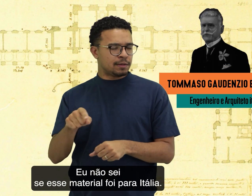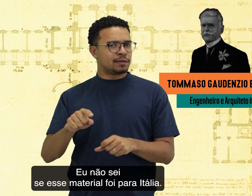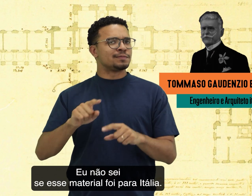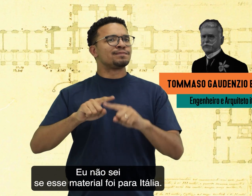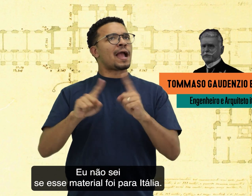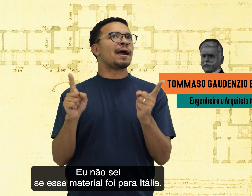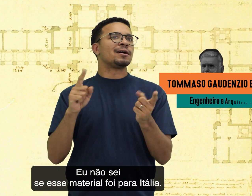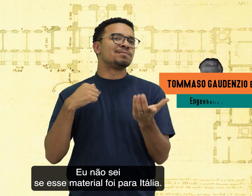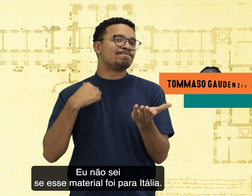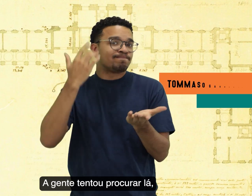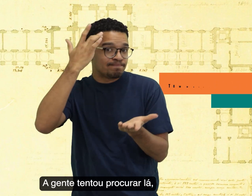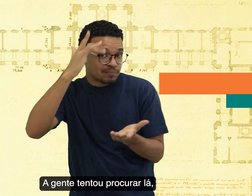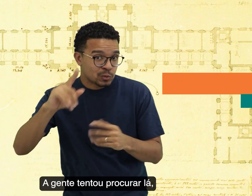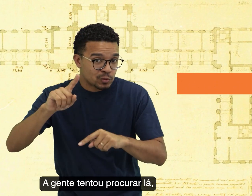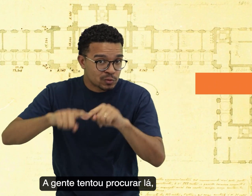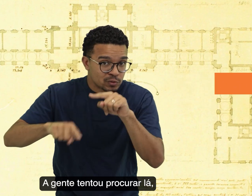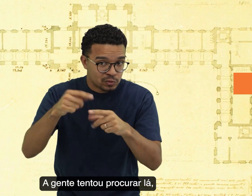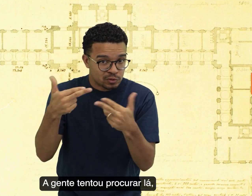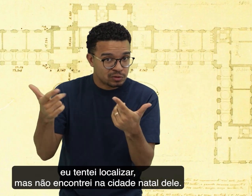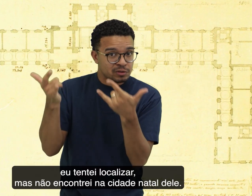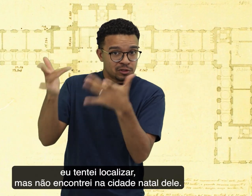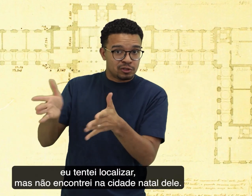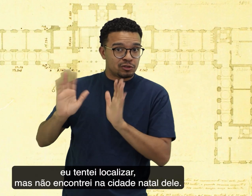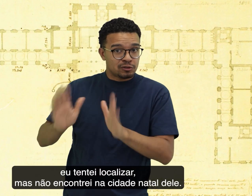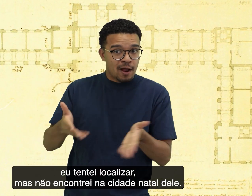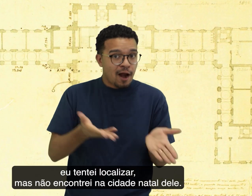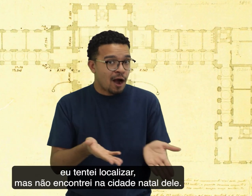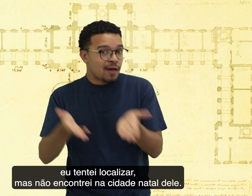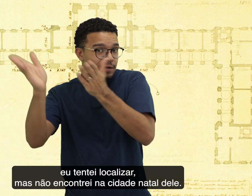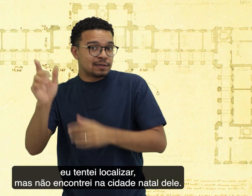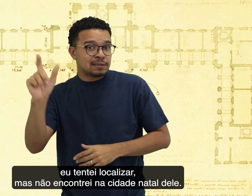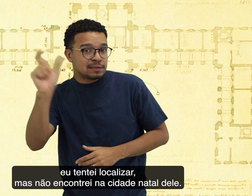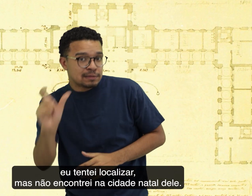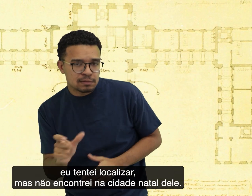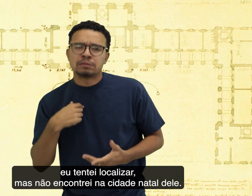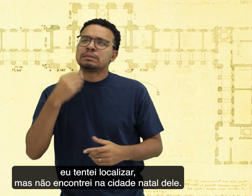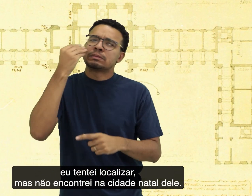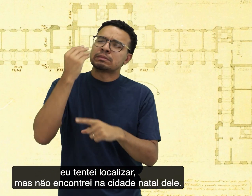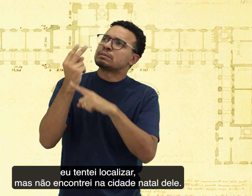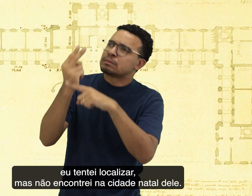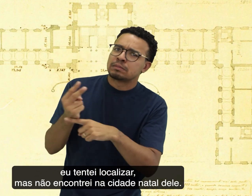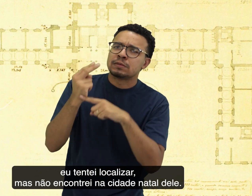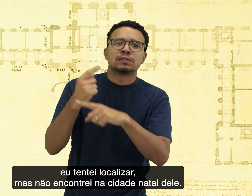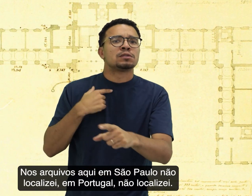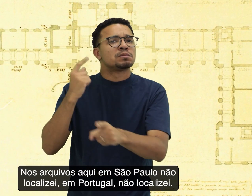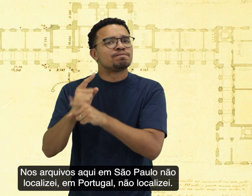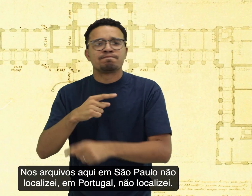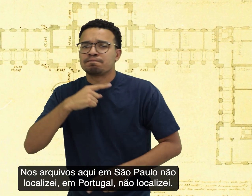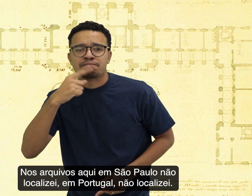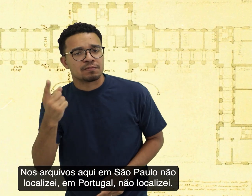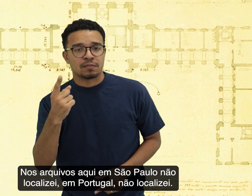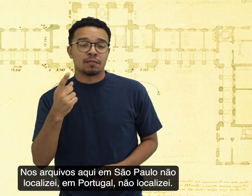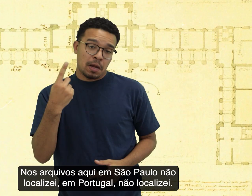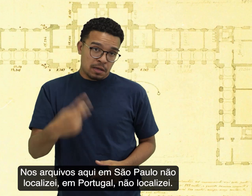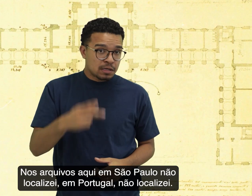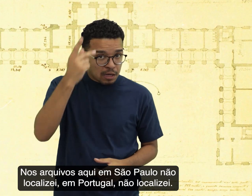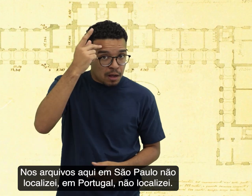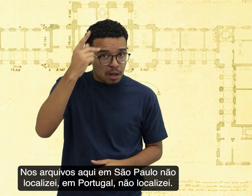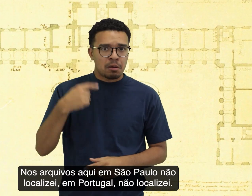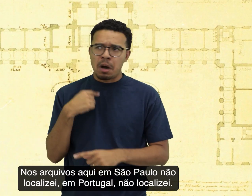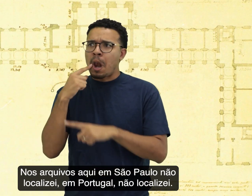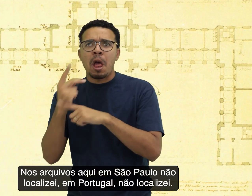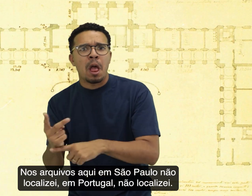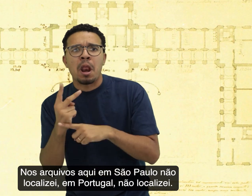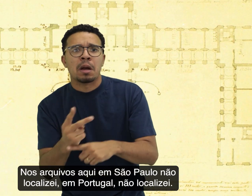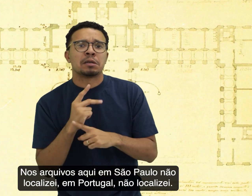para a Itália. Eu não sei se esse material foi para a Itália, a gente tentou procurar lá, eu tentei localizar, mas não encontrei, na cidade natal dele. Nos arquivos aqui